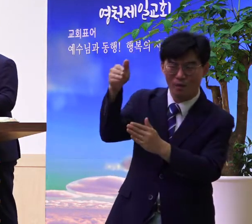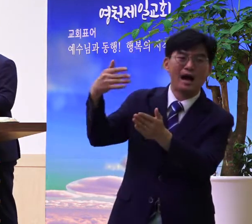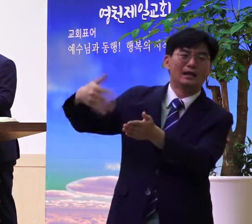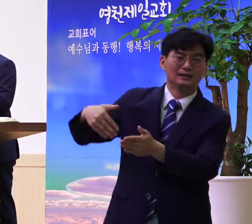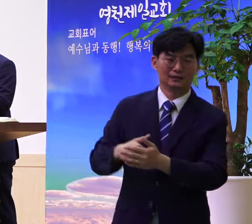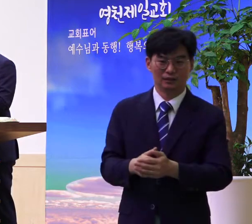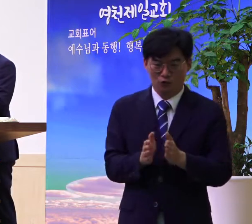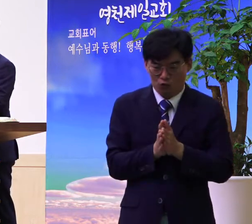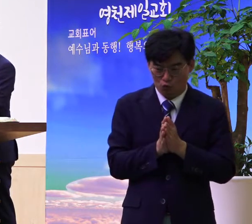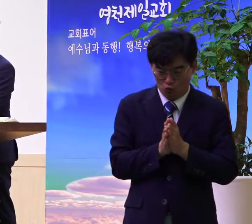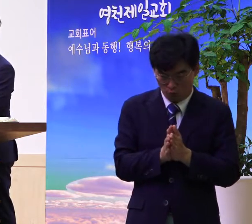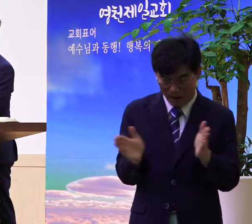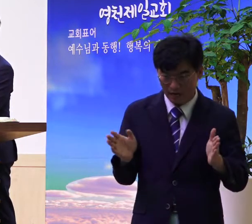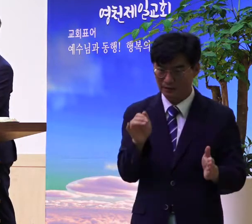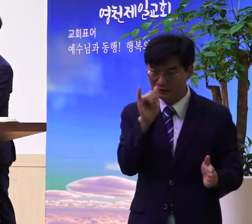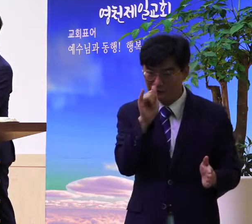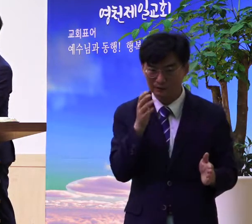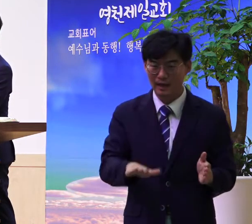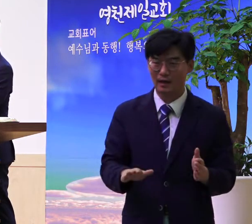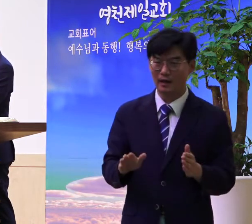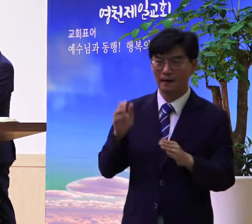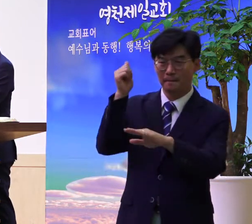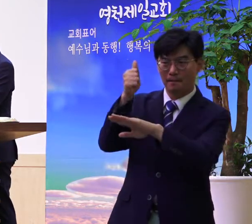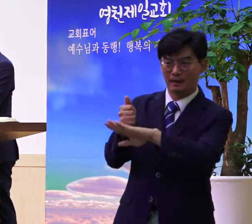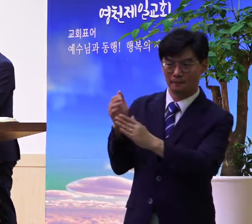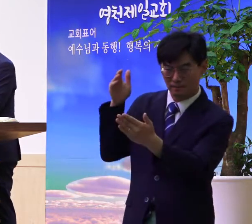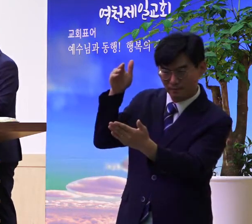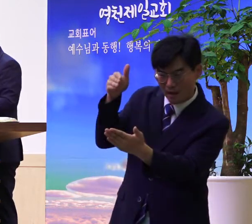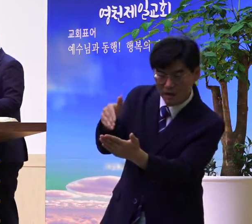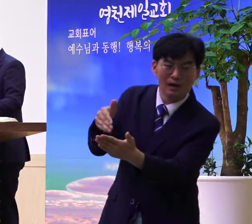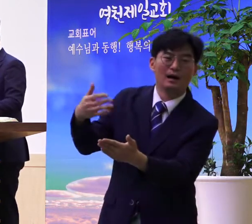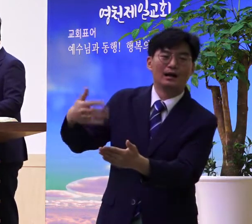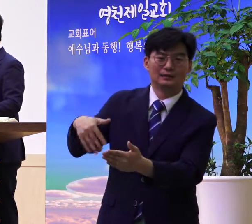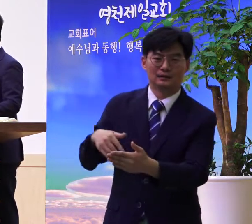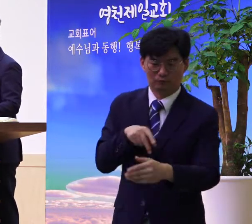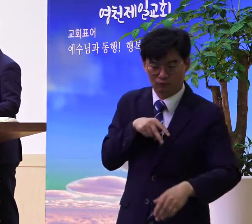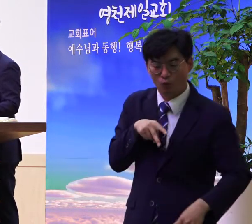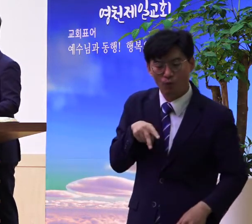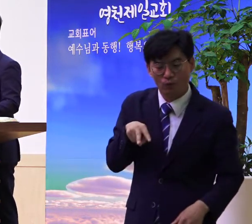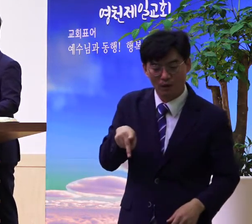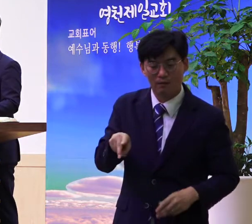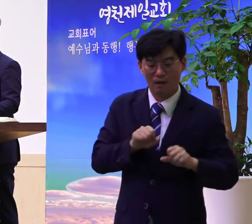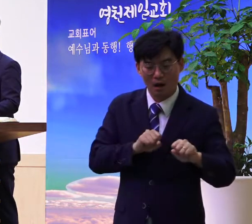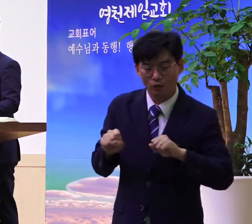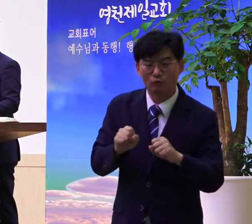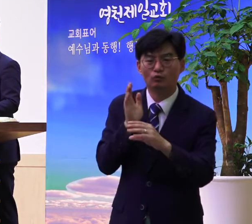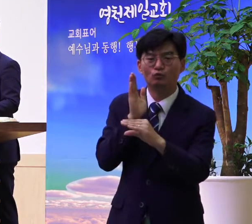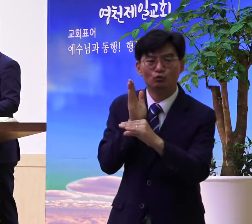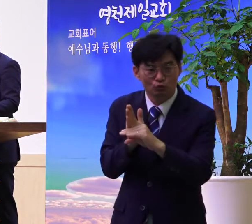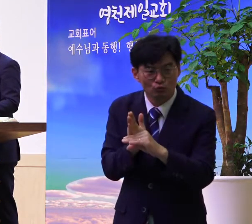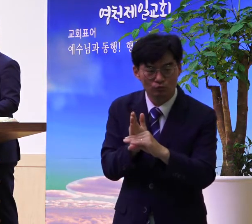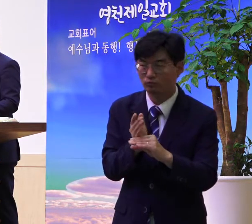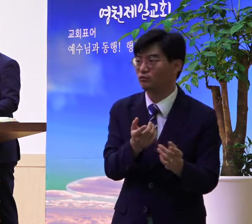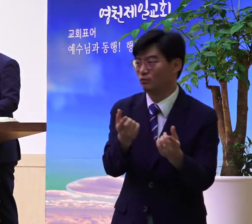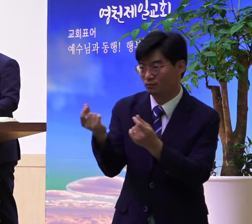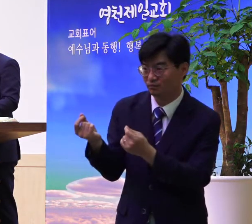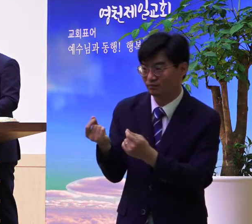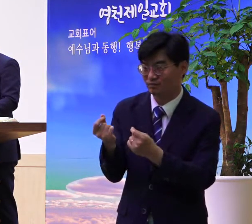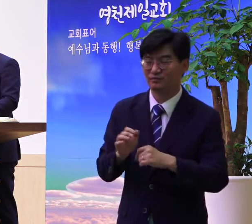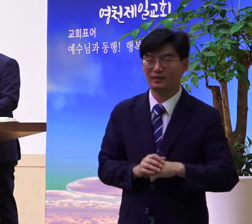했지만 여전히 종착지를 멀리 바라보면서 걸어가고 있는 그런 존재죠.